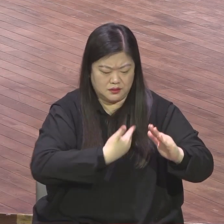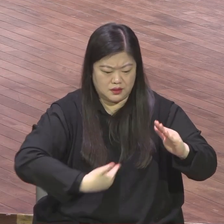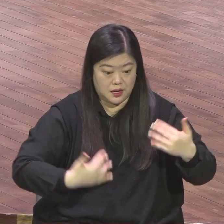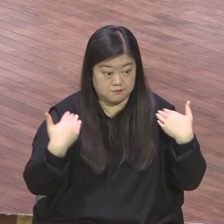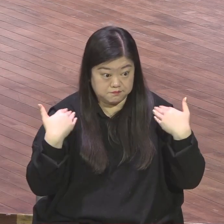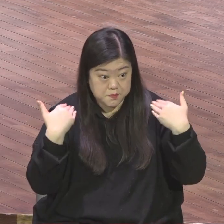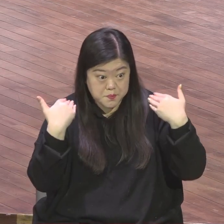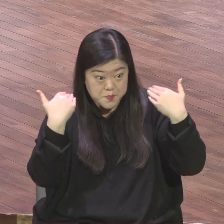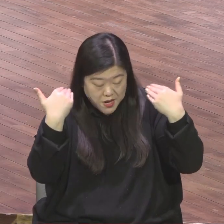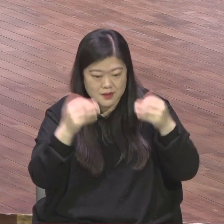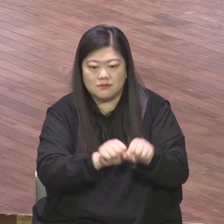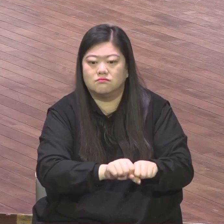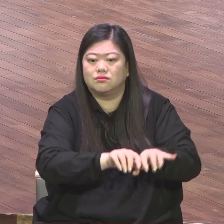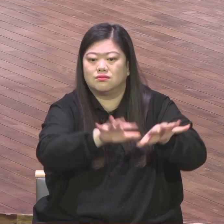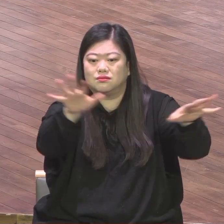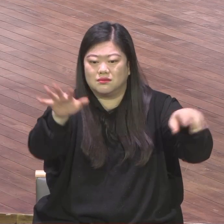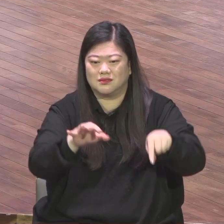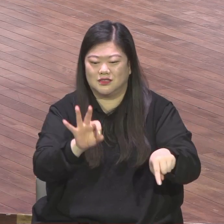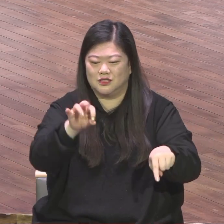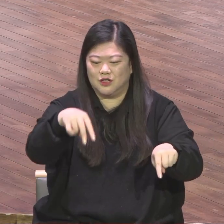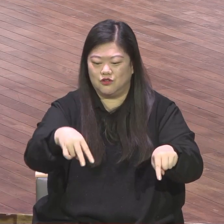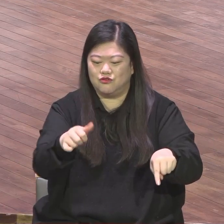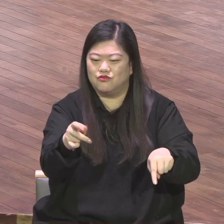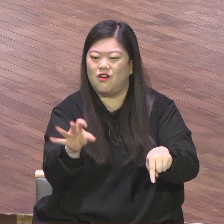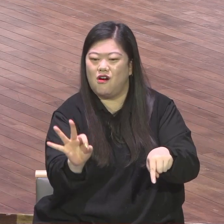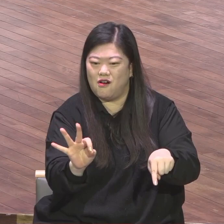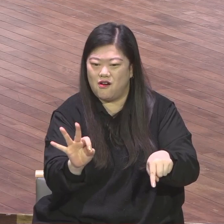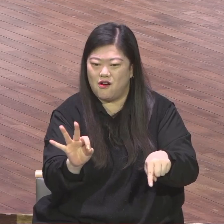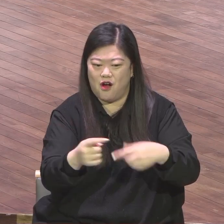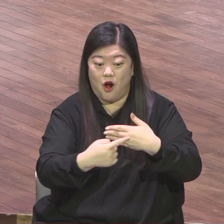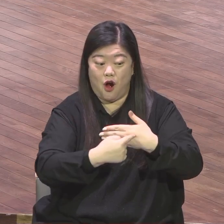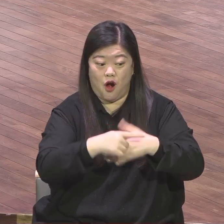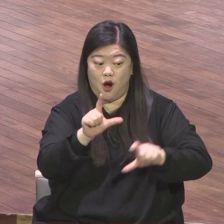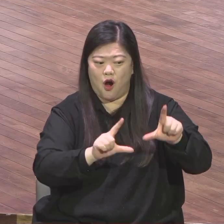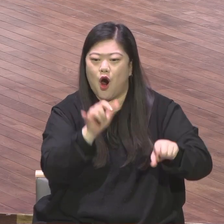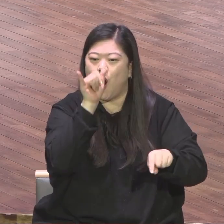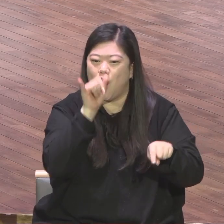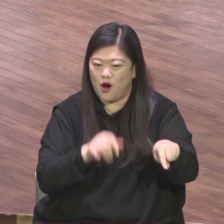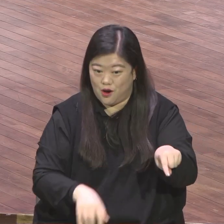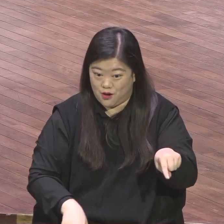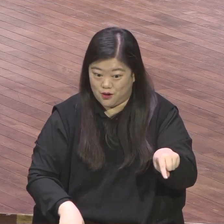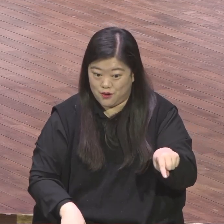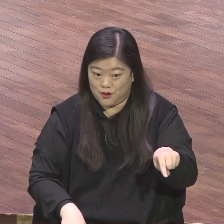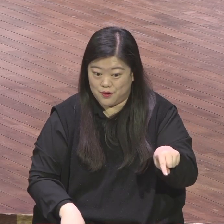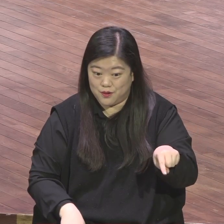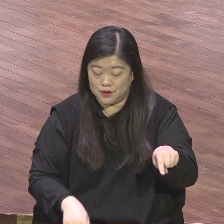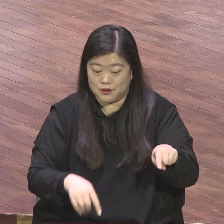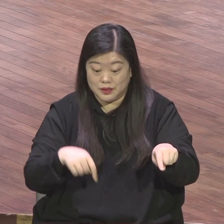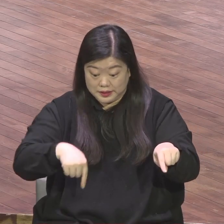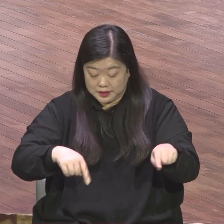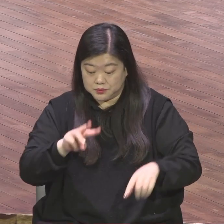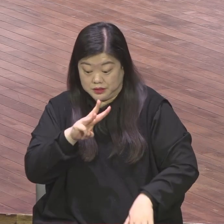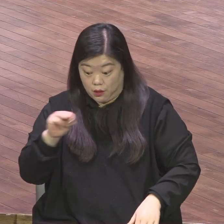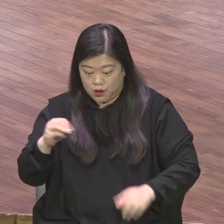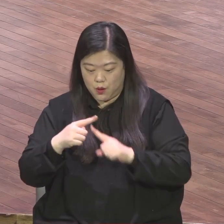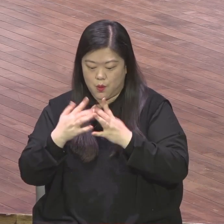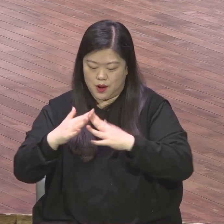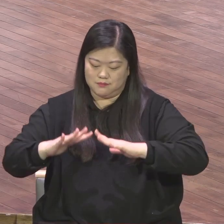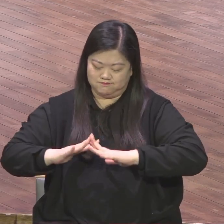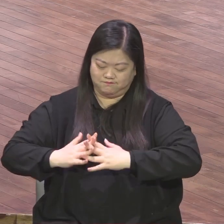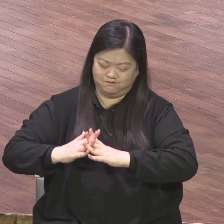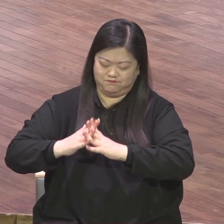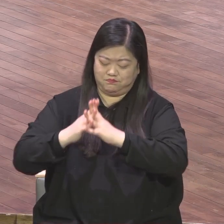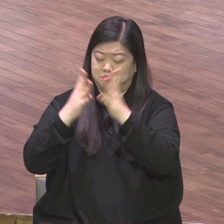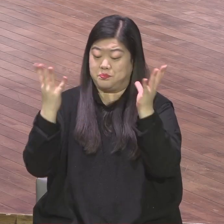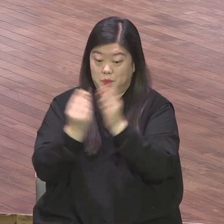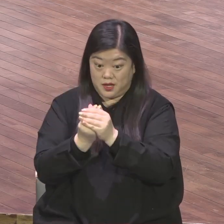다시 그리고 흩어지는 그런 중심 센터 역할을 한다. 우리가 본당 헌당을 통해서 이